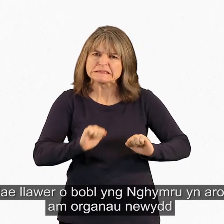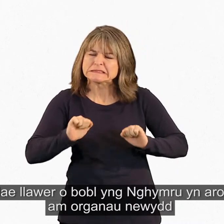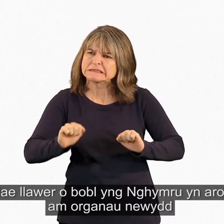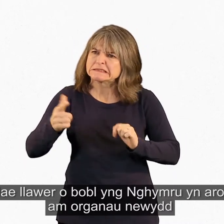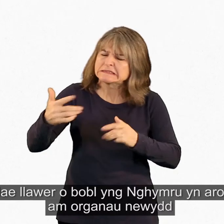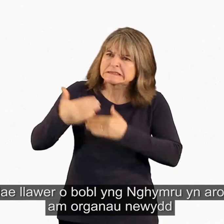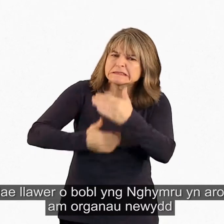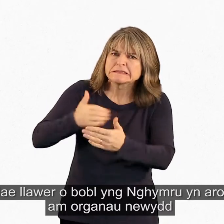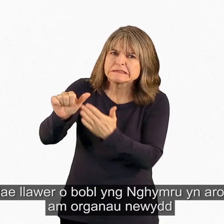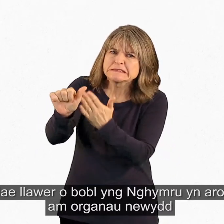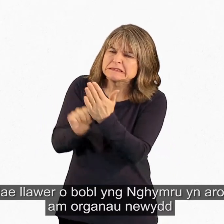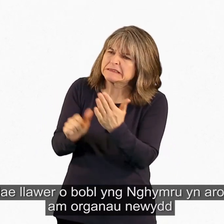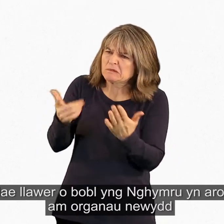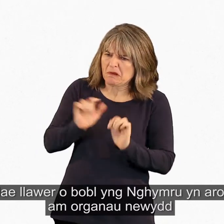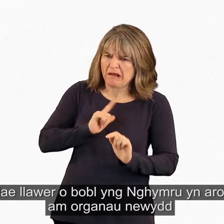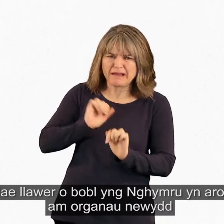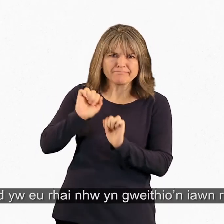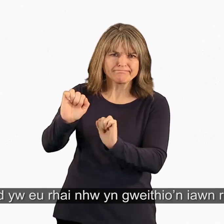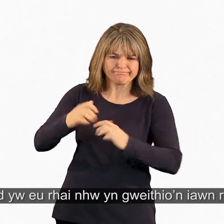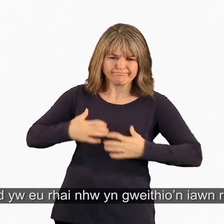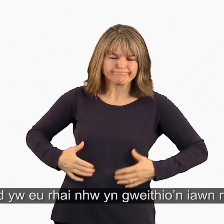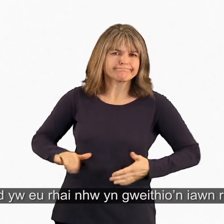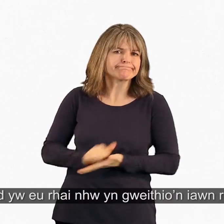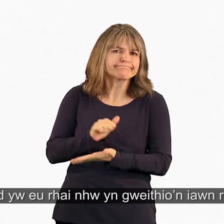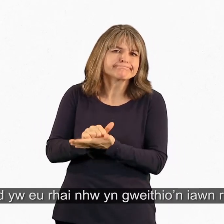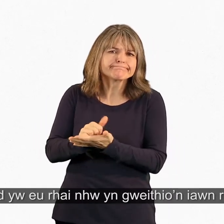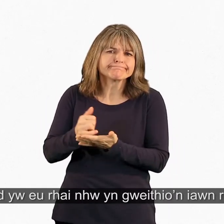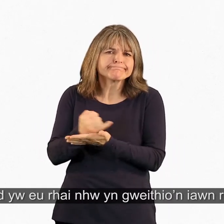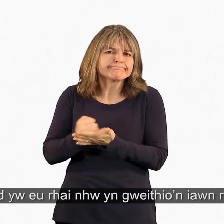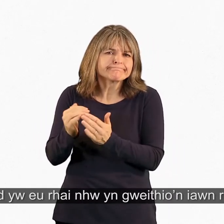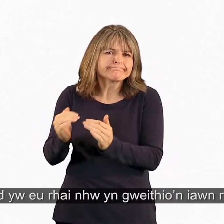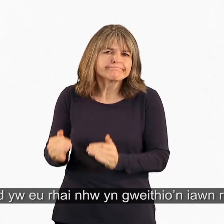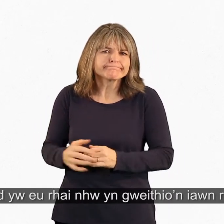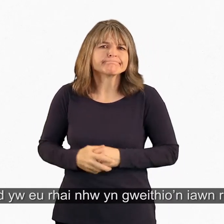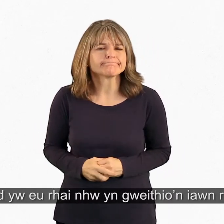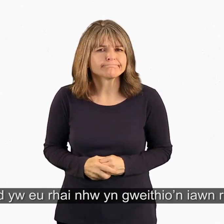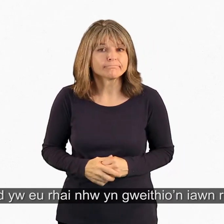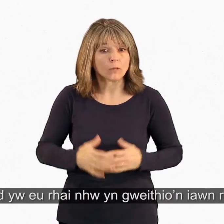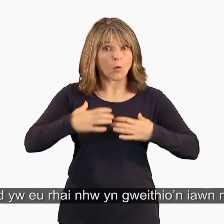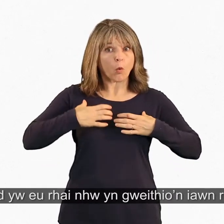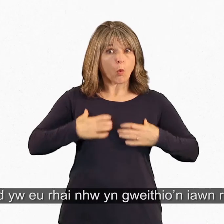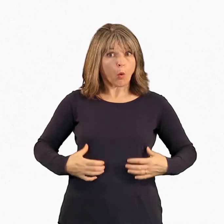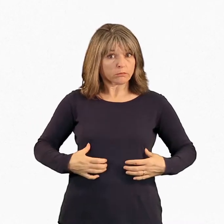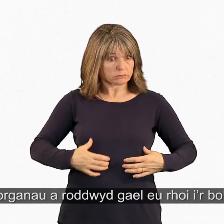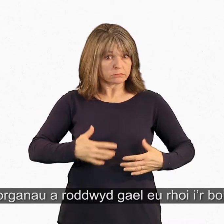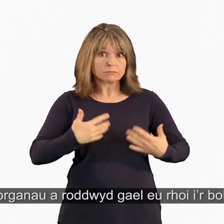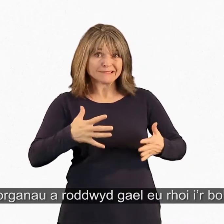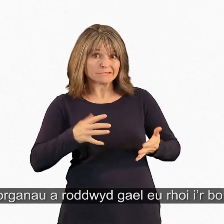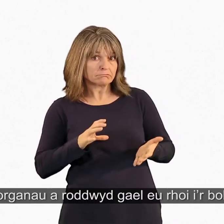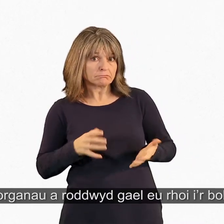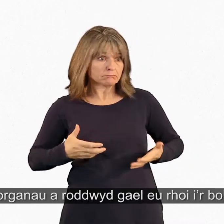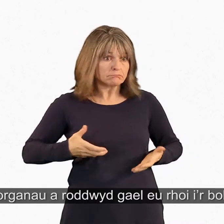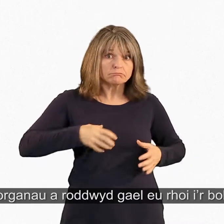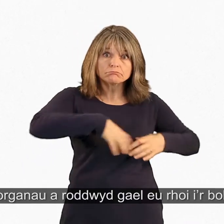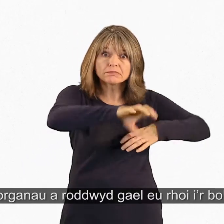Nghymru yn aros am organau newydd am nad yw'r rhai nhw'n gweithio'n iawn ragor. Gallai organau a roddwyd